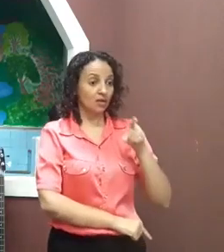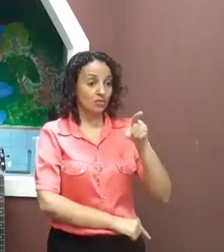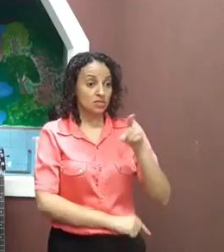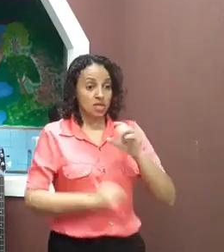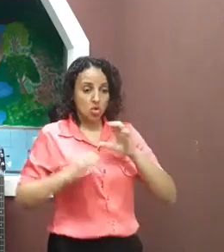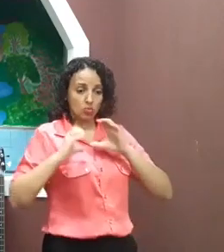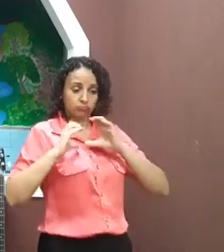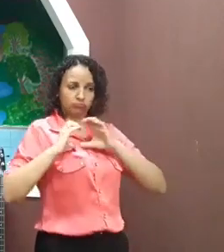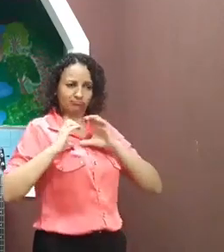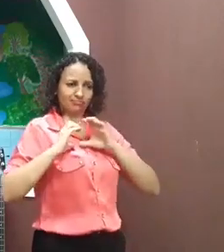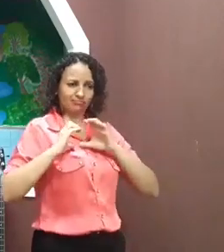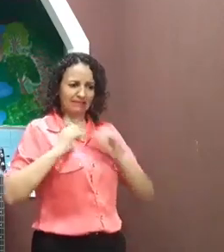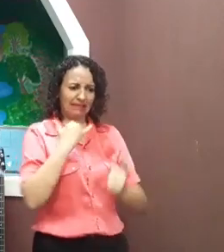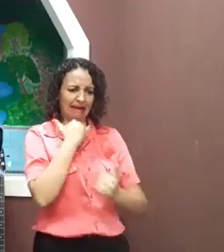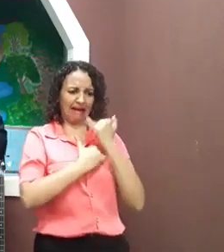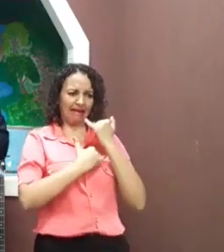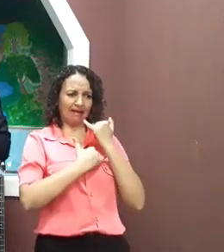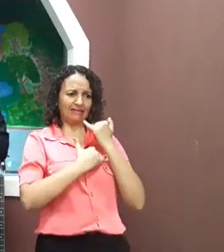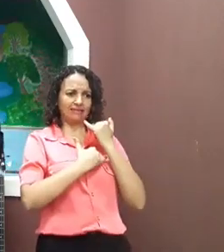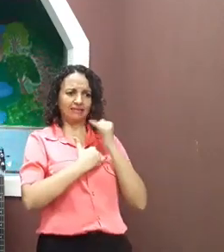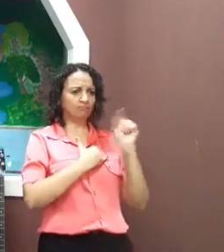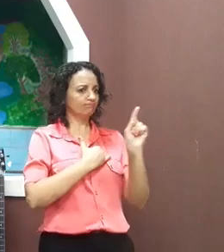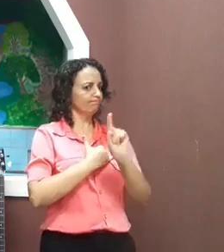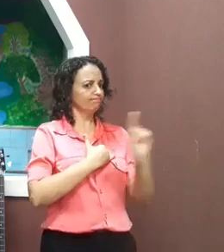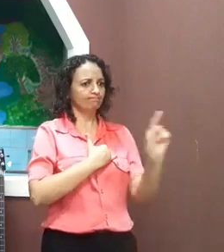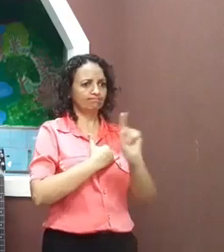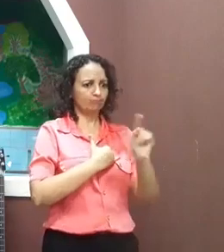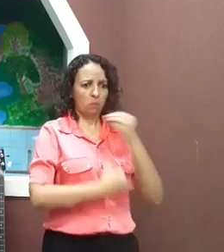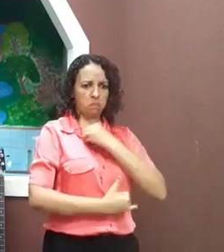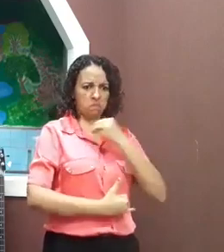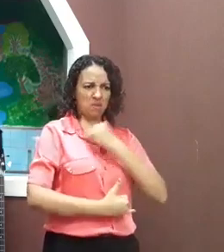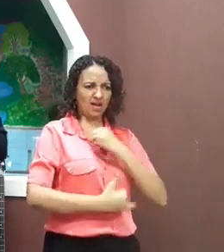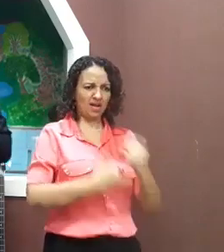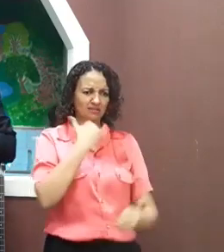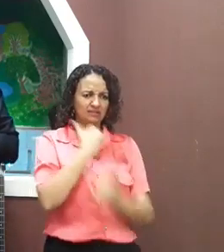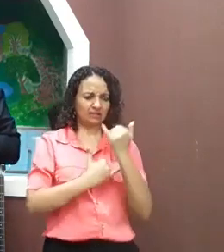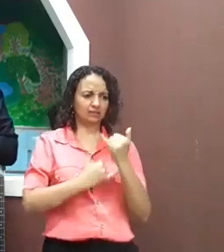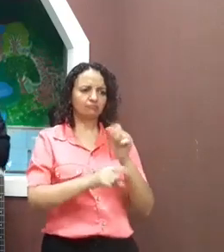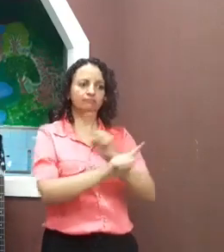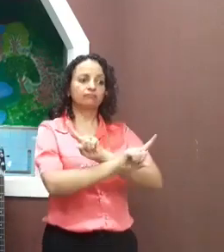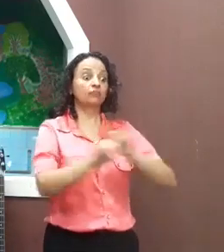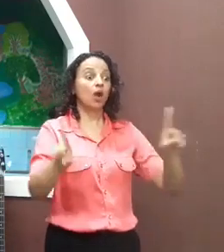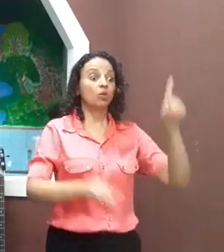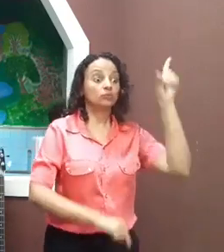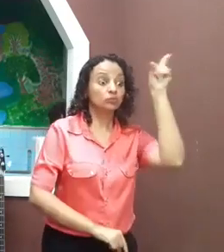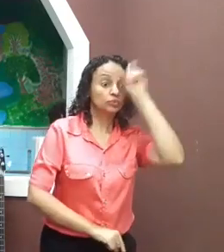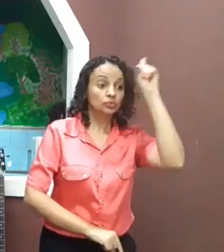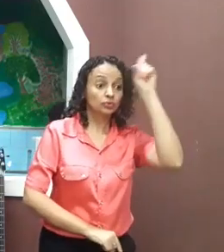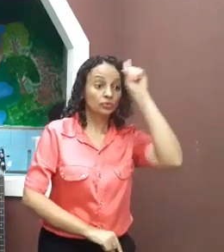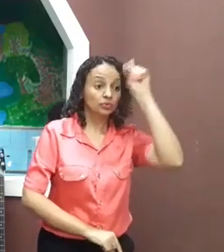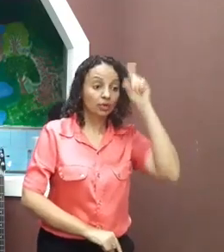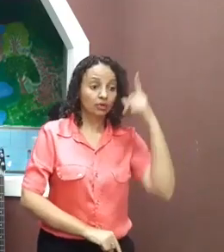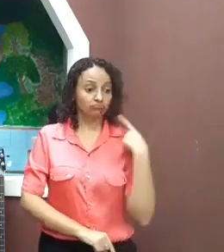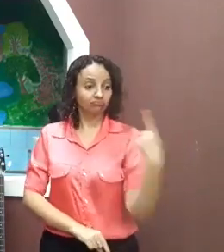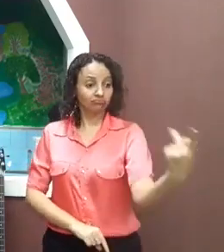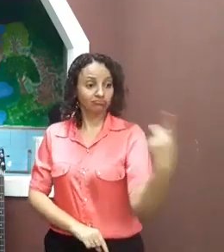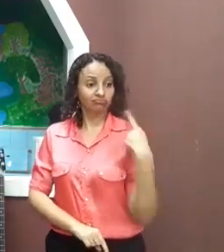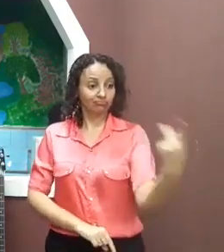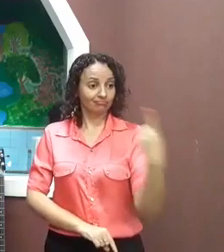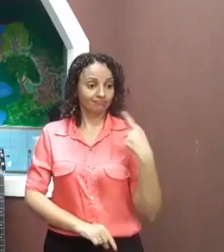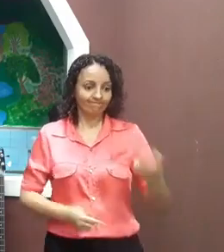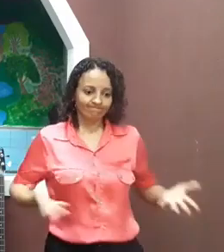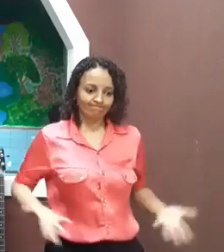pelo engano do pecado. Ou seja, todo dia nós devemos encorajar um ao outro. Então